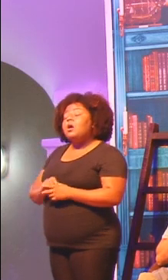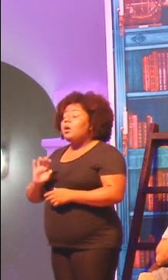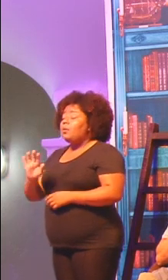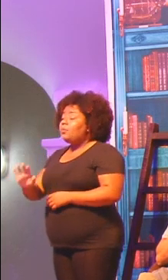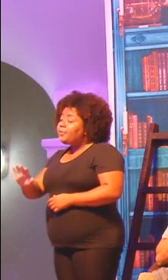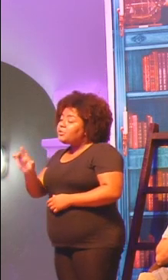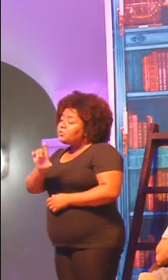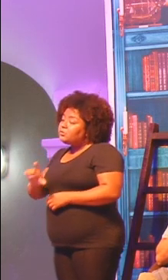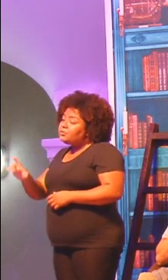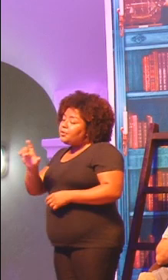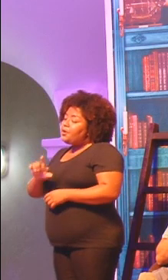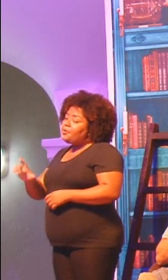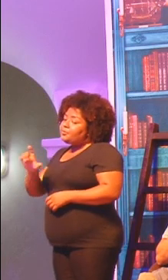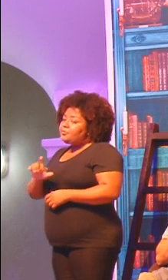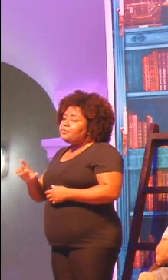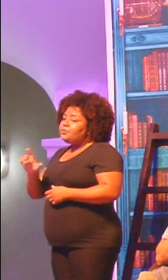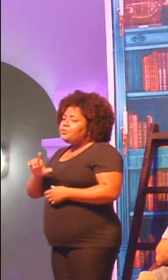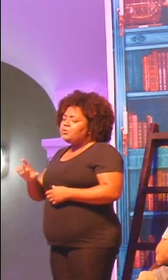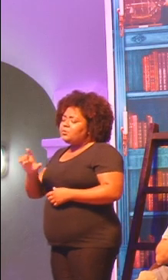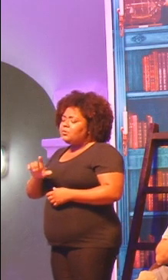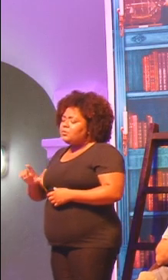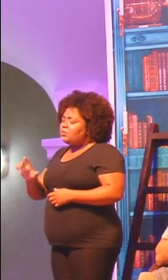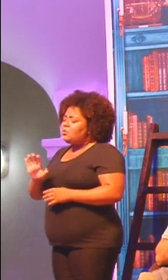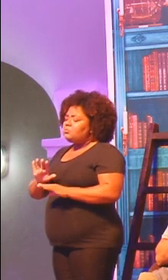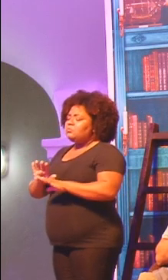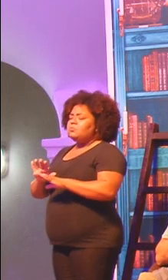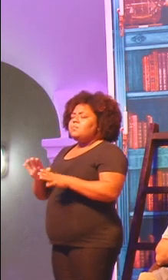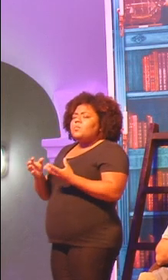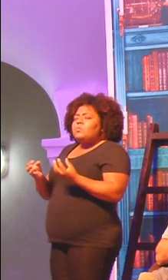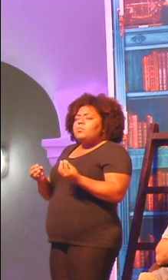não deve ser exatamente...